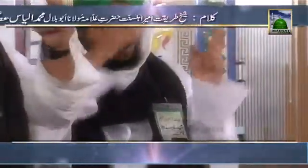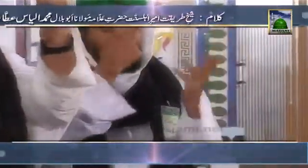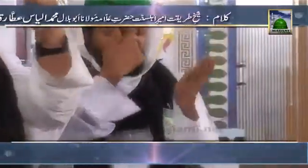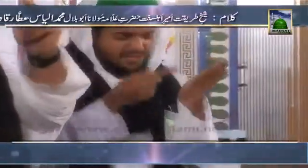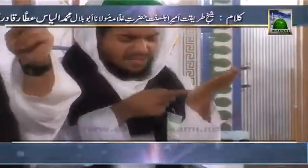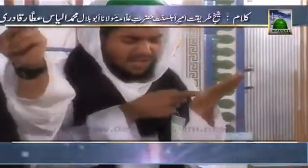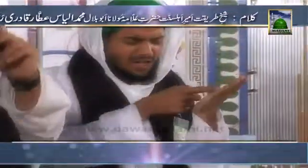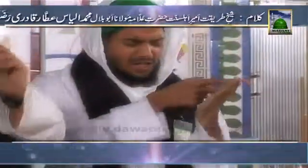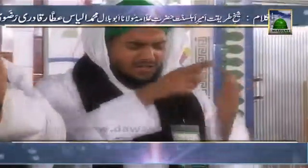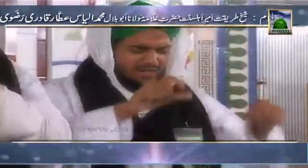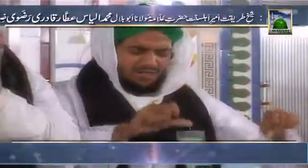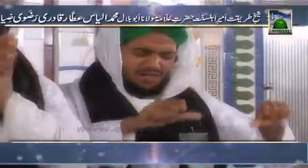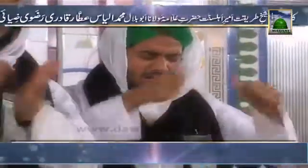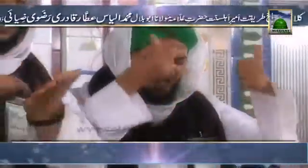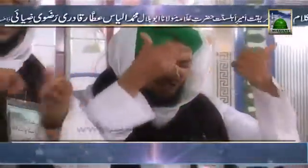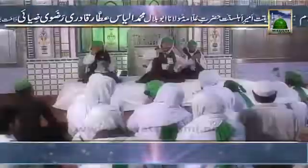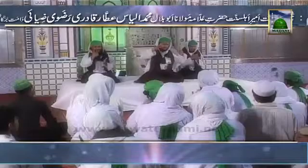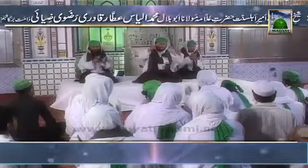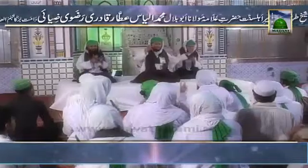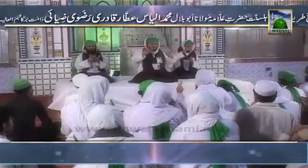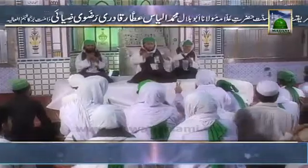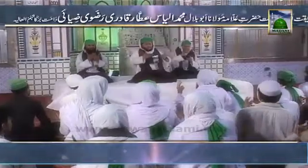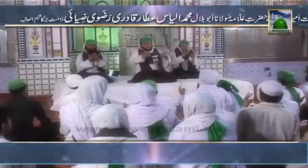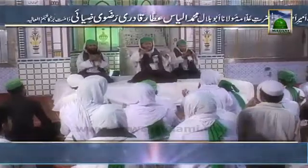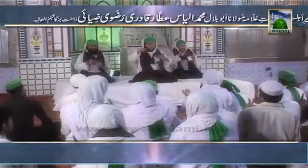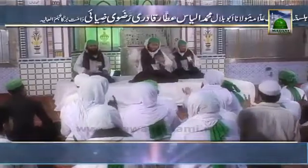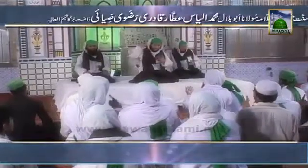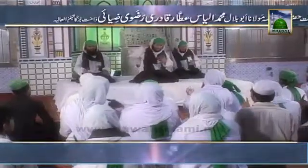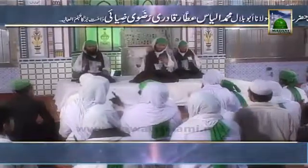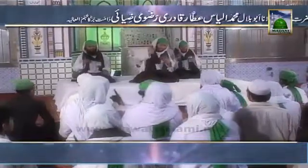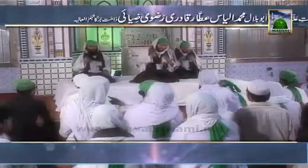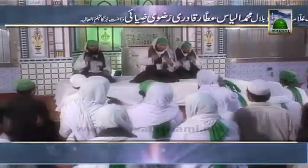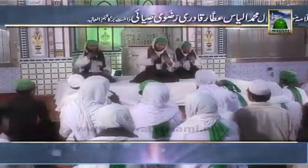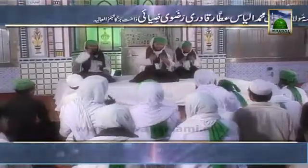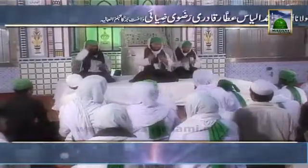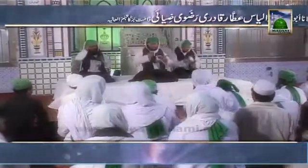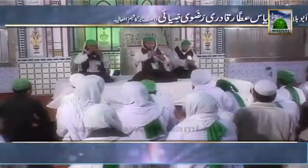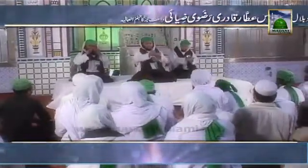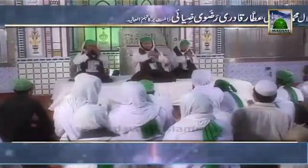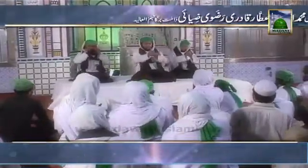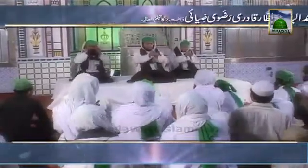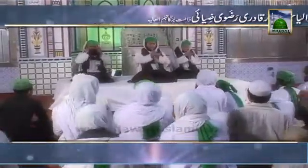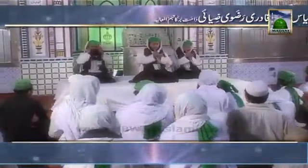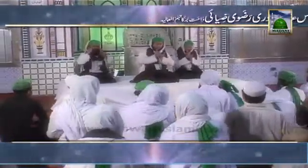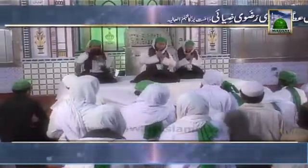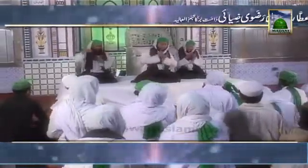بڑا احسان کیا، اپنی غلامی مجھ کو عطا